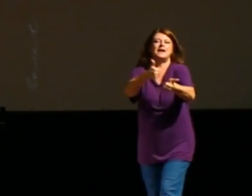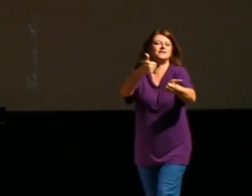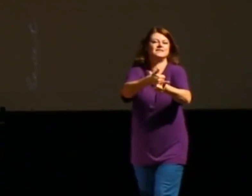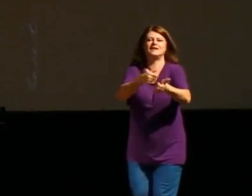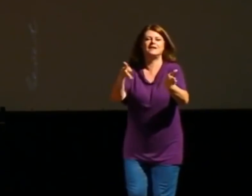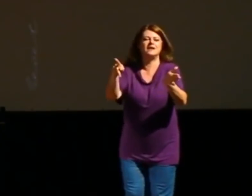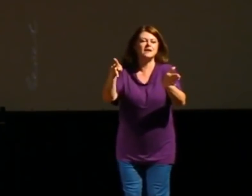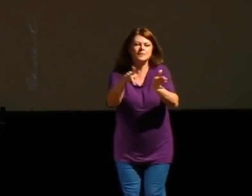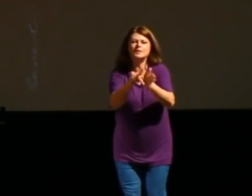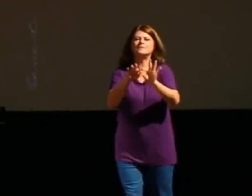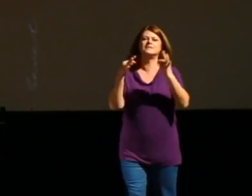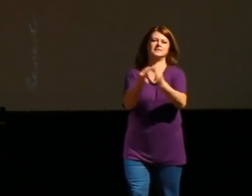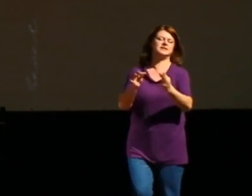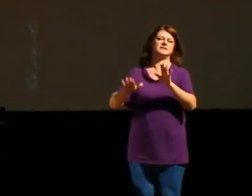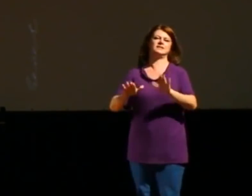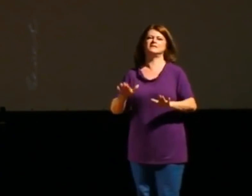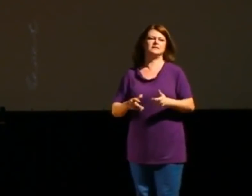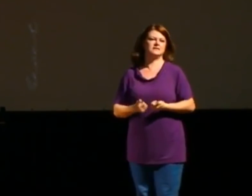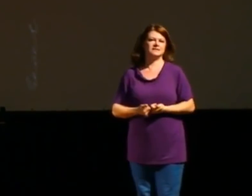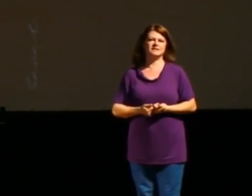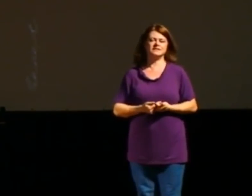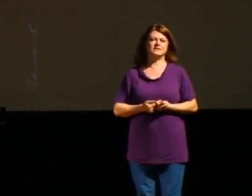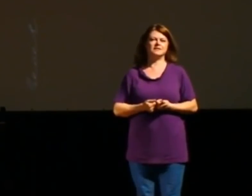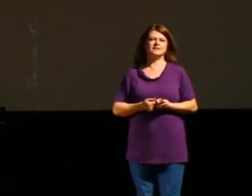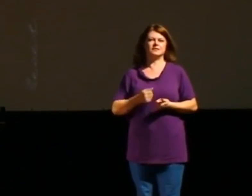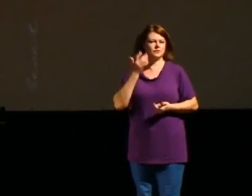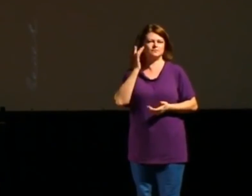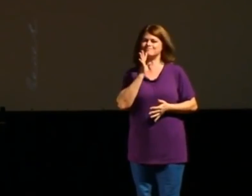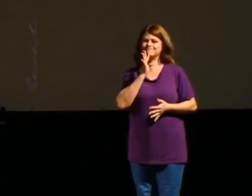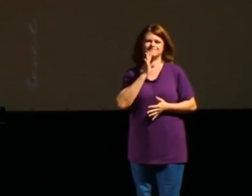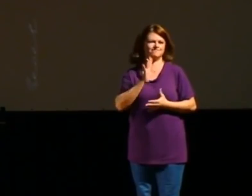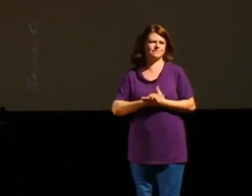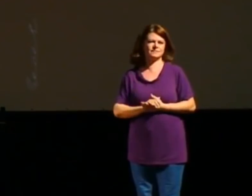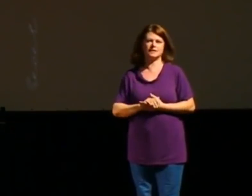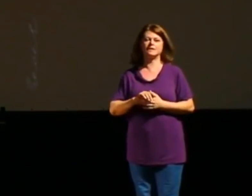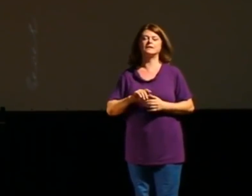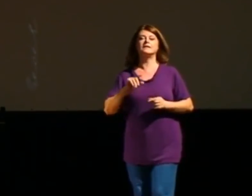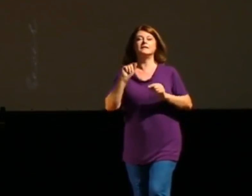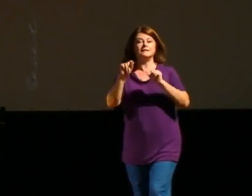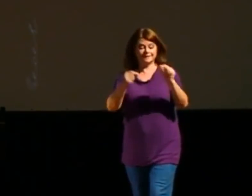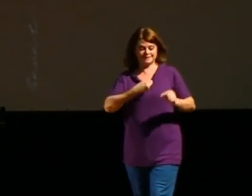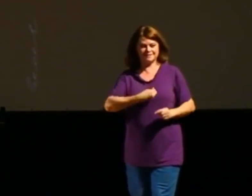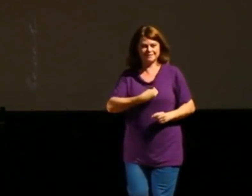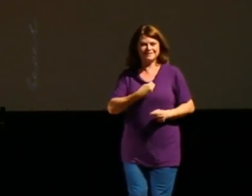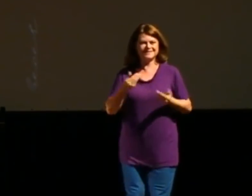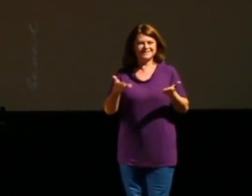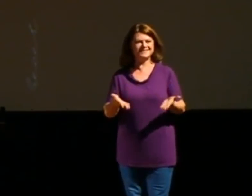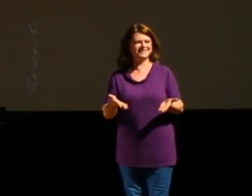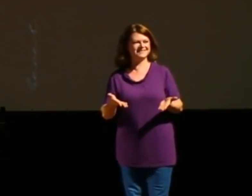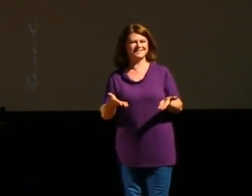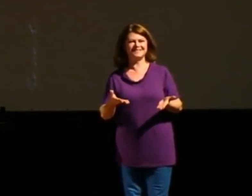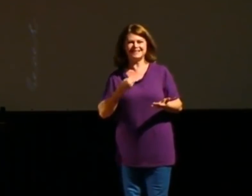Deus conhece quem está aqui e leva a culpa. Quem está aqui carrega a culpa. Você sabe